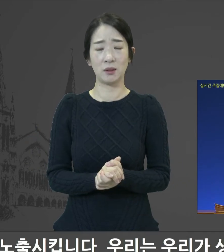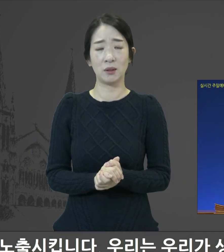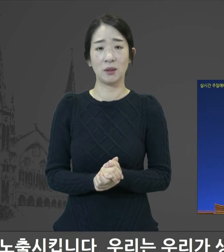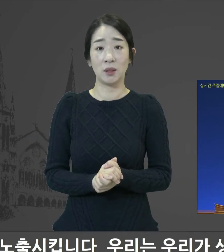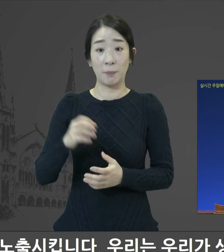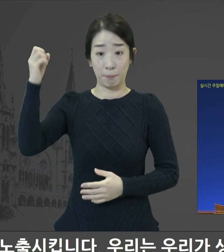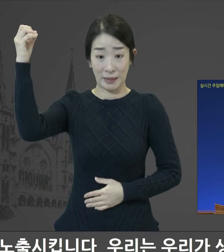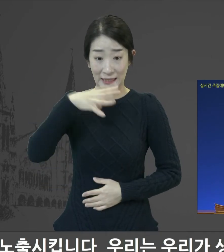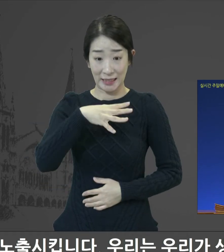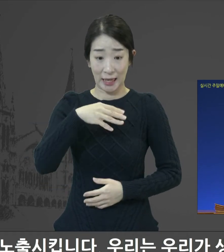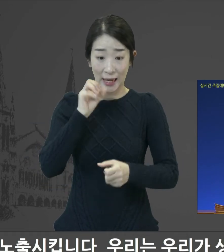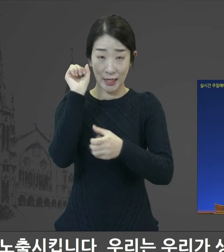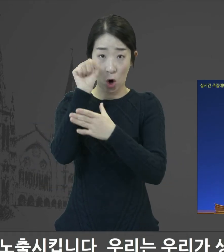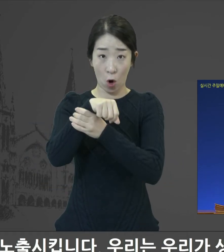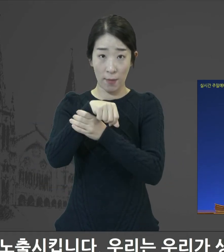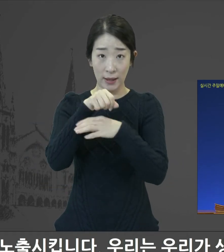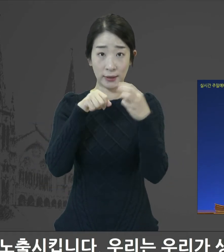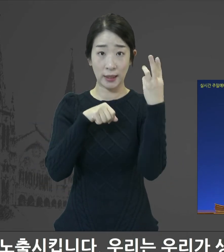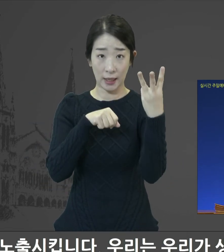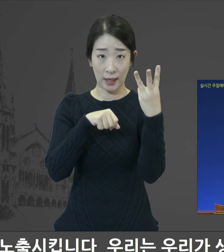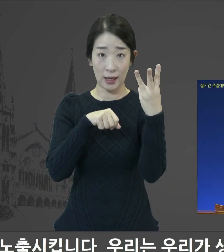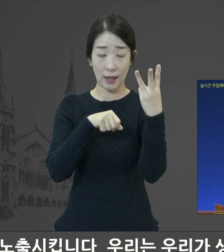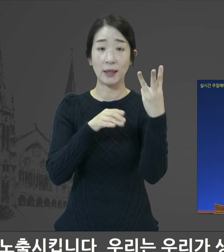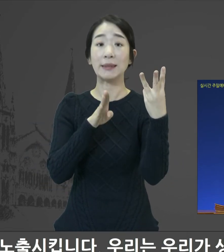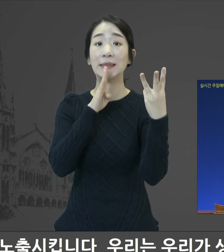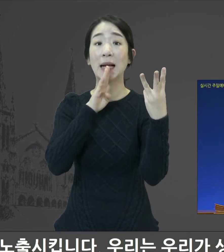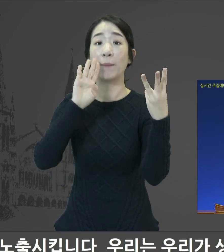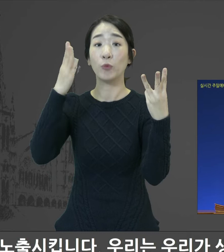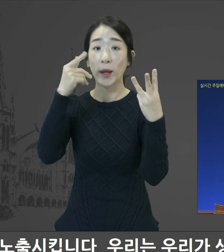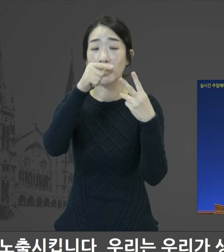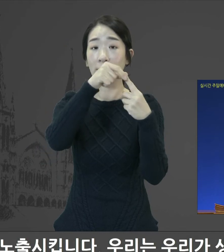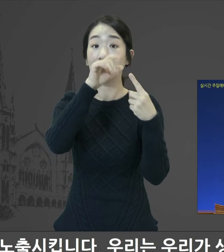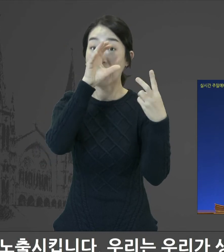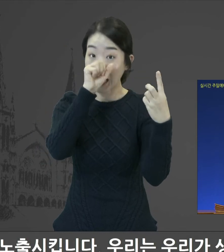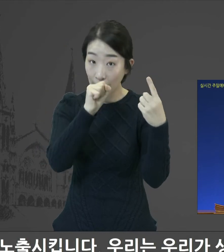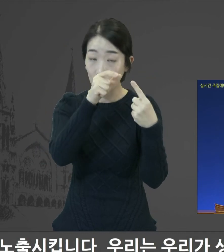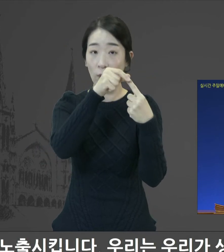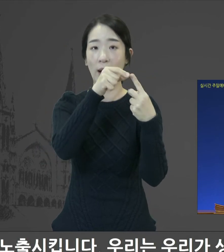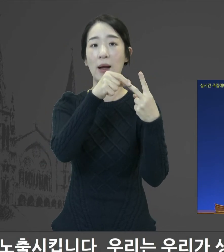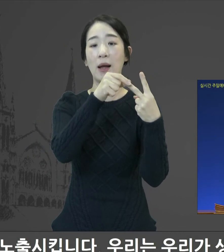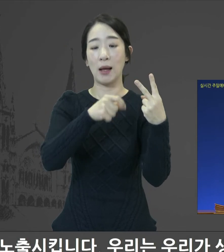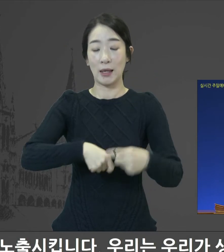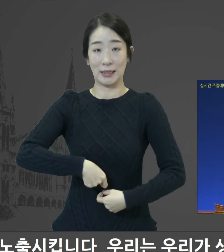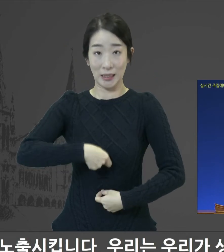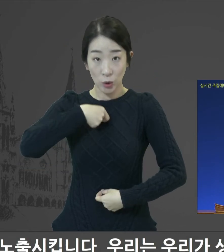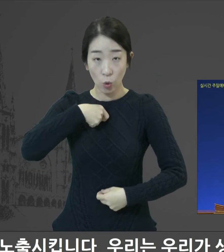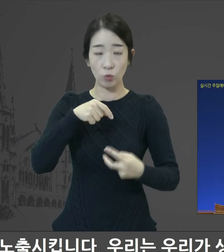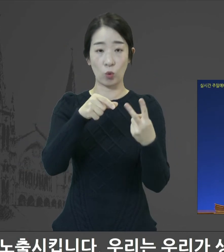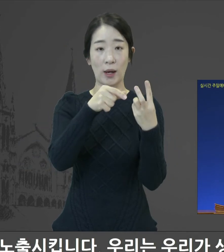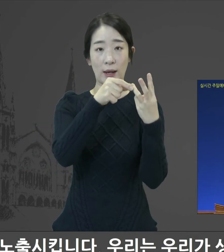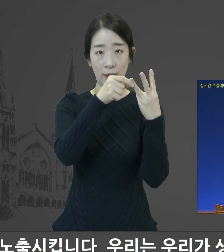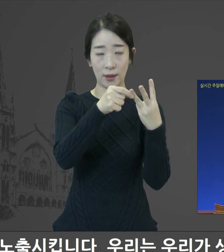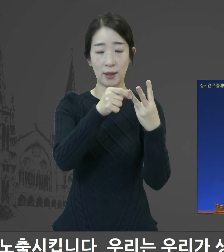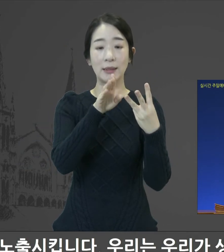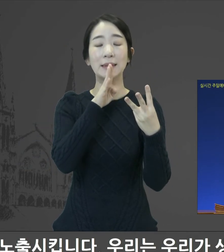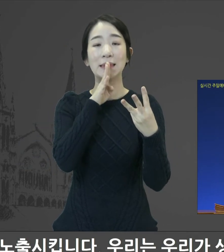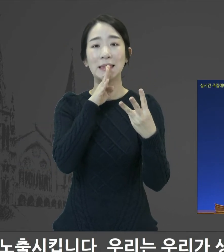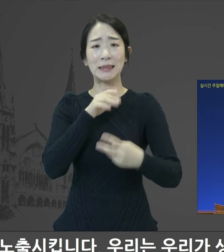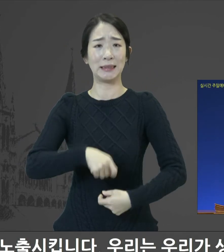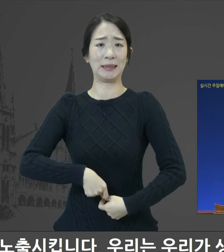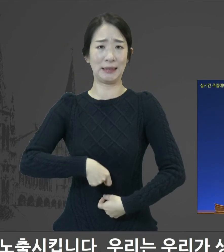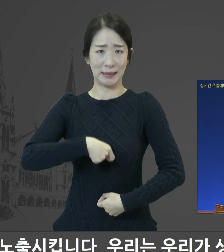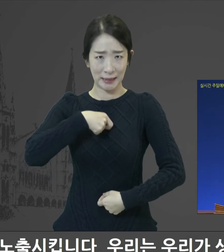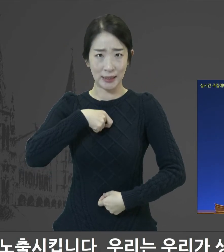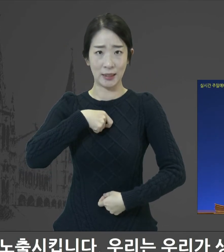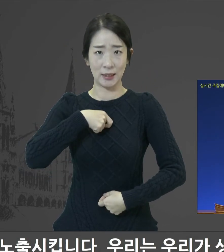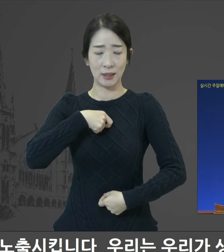빛의 열매 3가지 뭐였죠? 참됨과 착함과 의로움과 진실함. 빛의